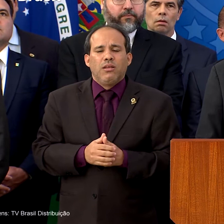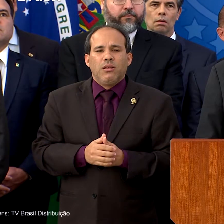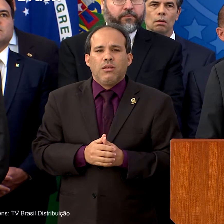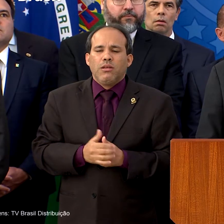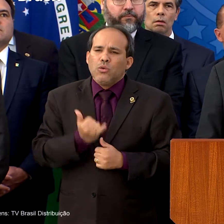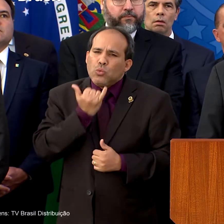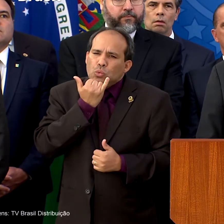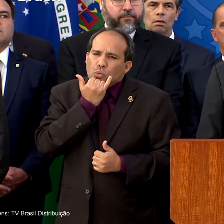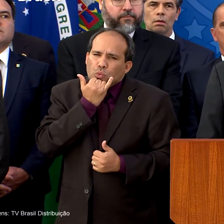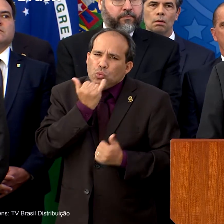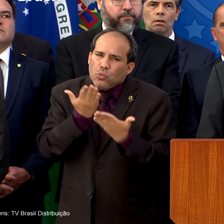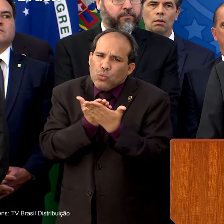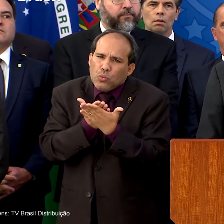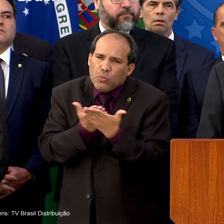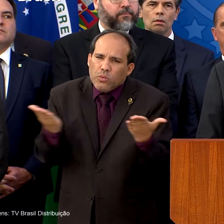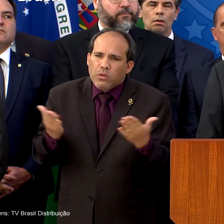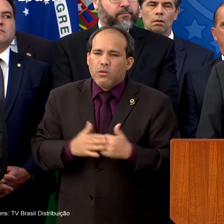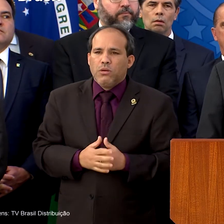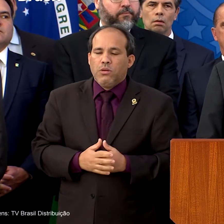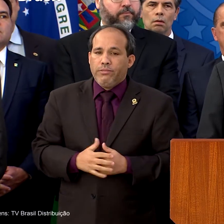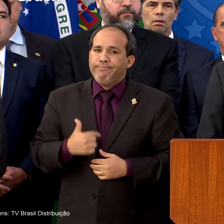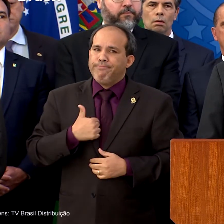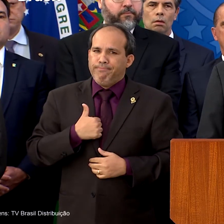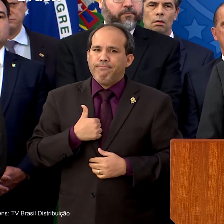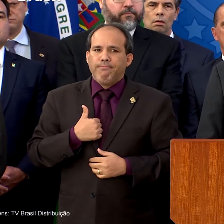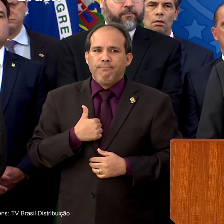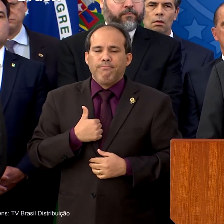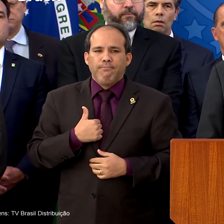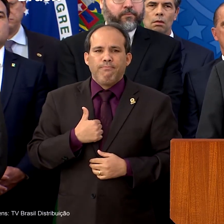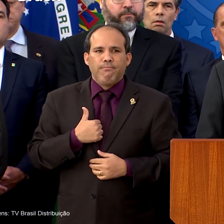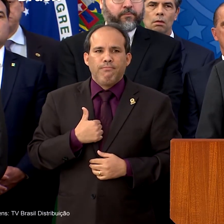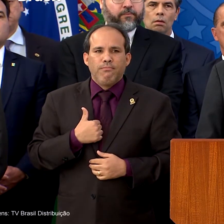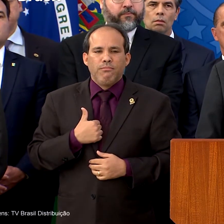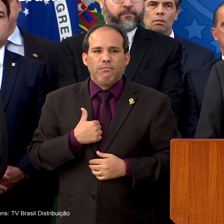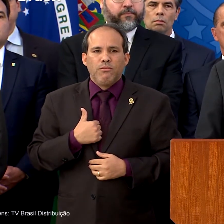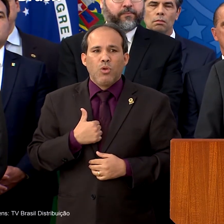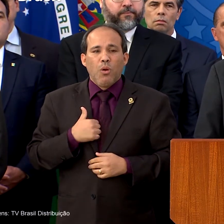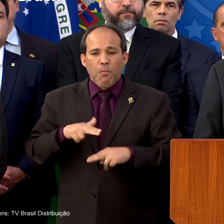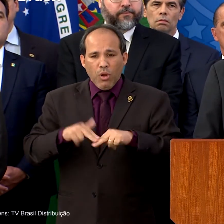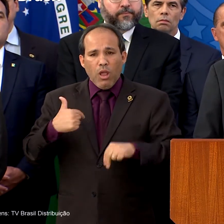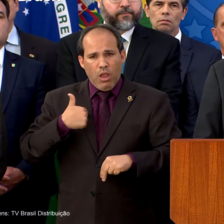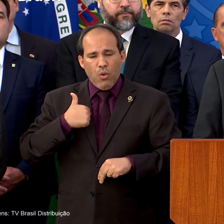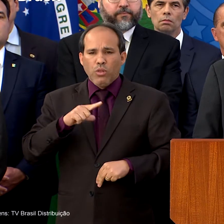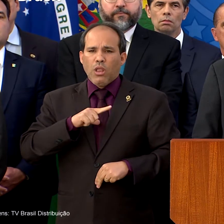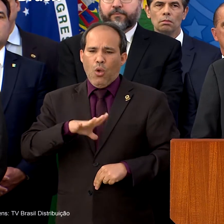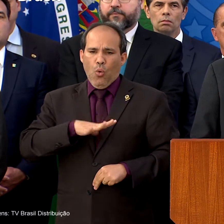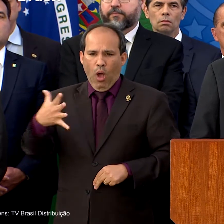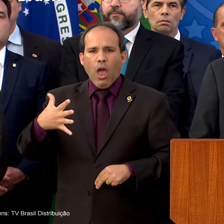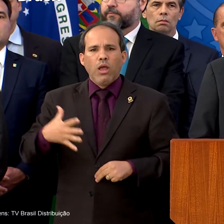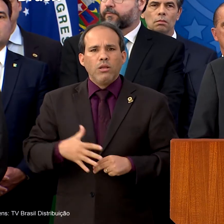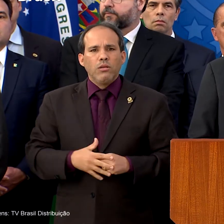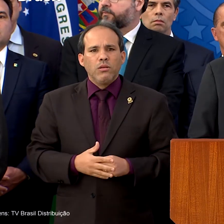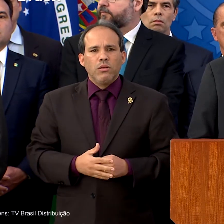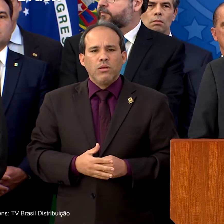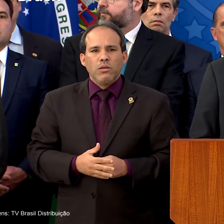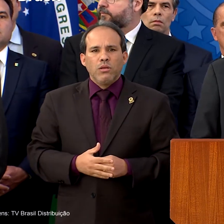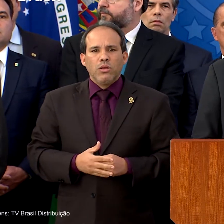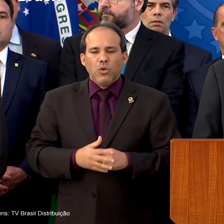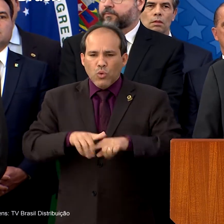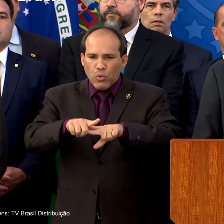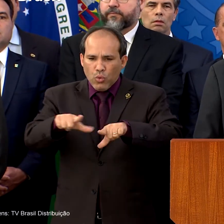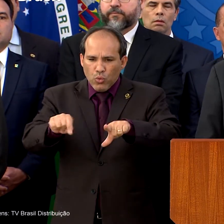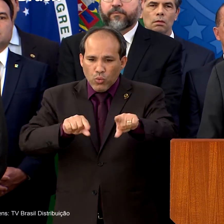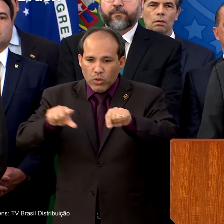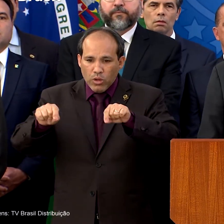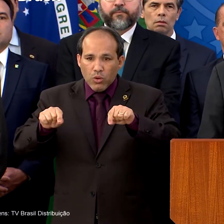o evento desculpe a modéstia em grande parte pela minha coragem de indicar um